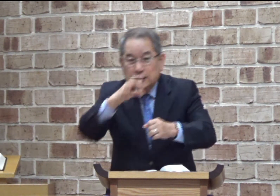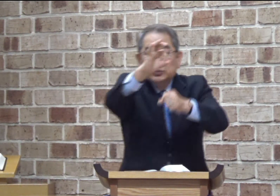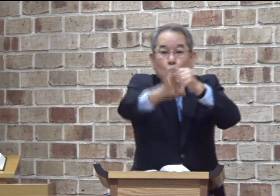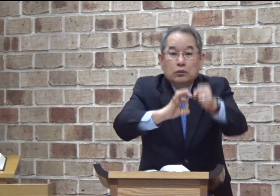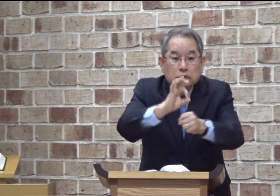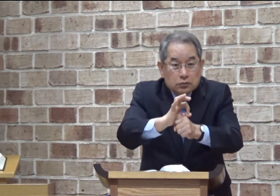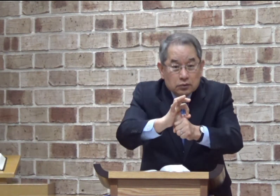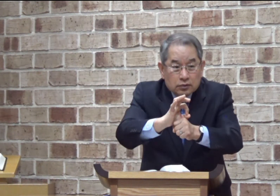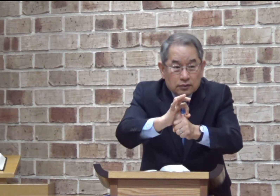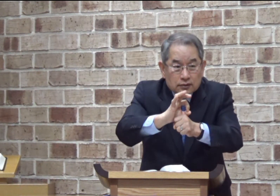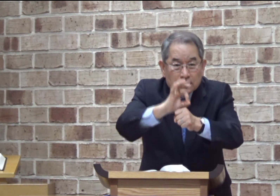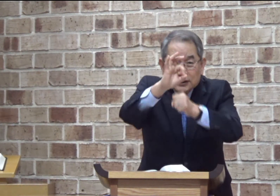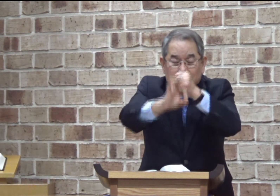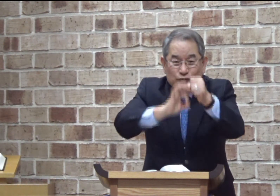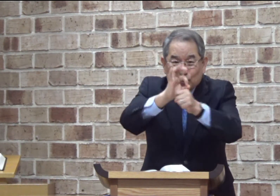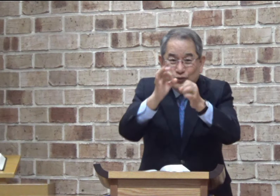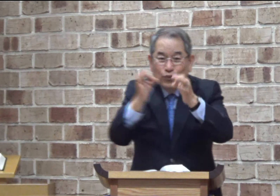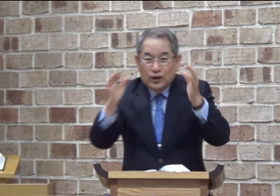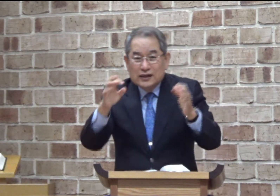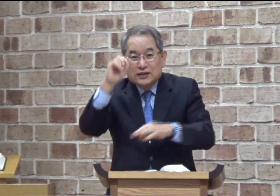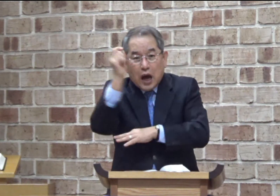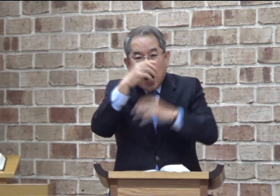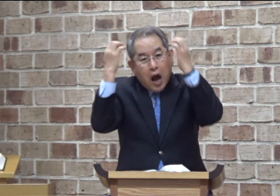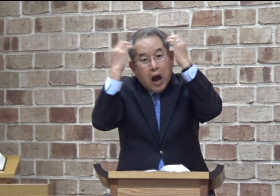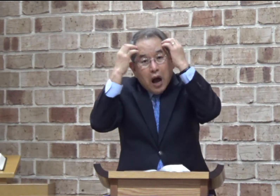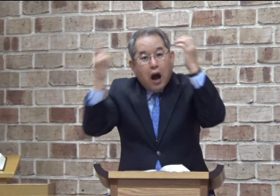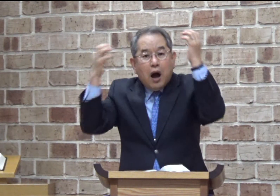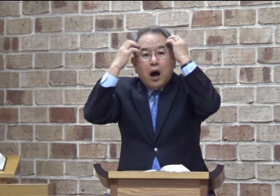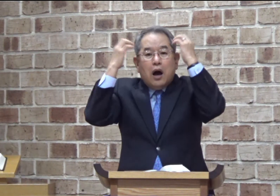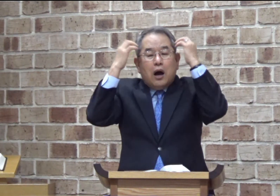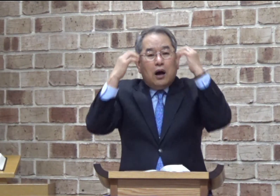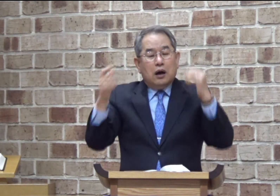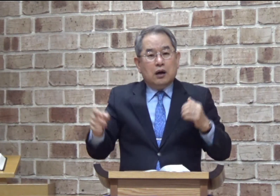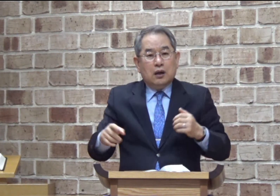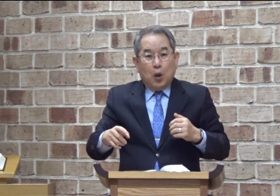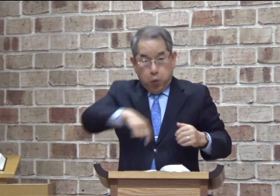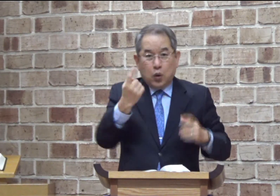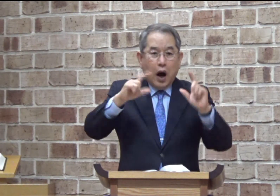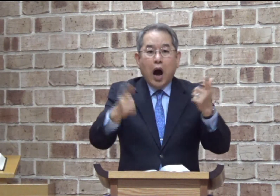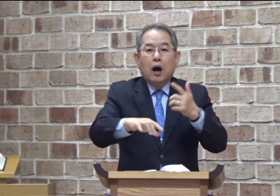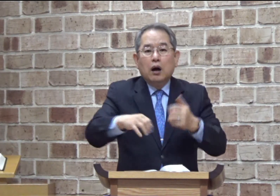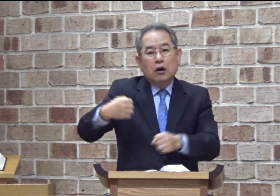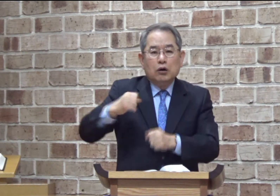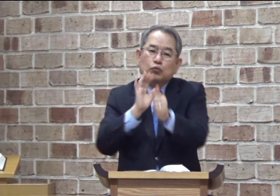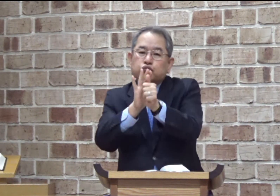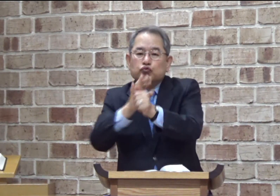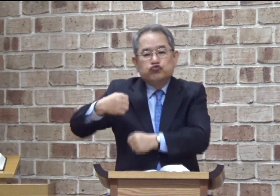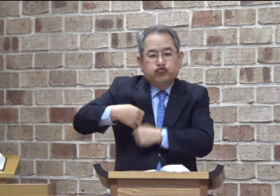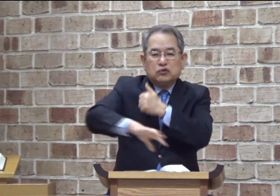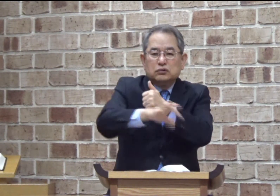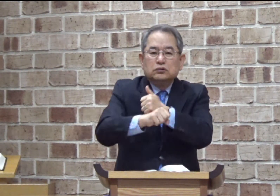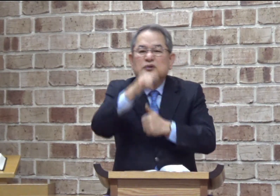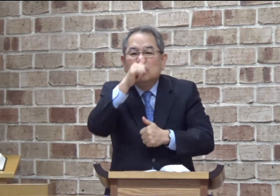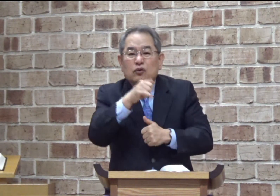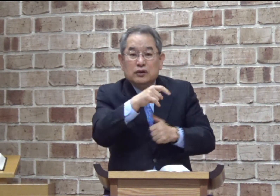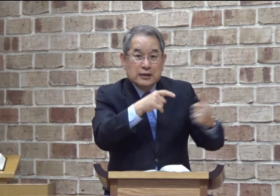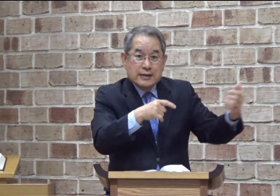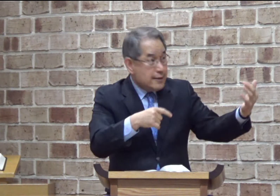계획하기 시작합니다. 다윗이 어디 있지? 다윗을 찾아다녔지만 계속 잡지 못했습니다. 10년 동안이나 다윗을 쫓아다녔습니다.